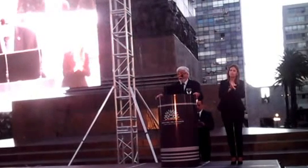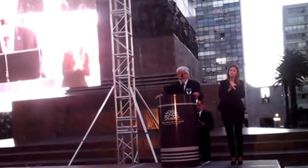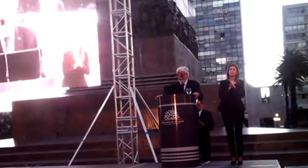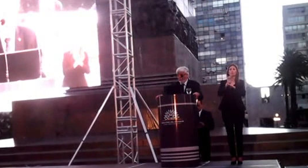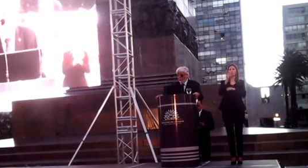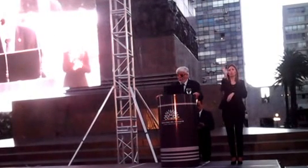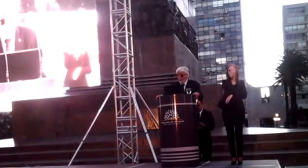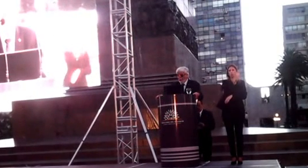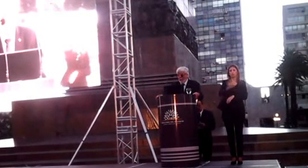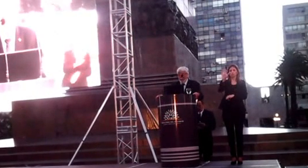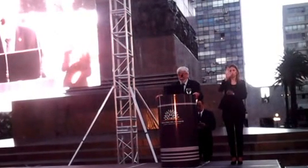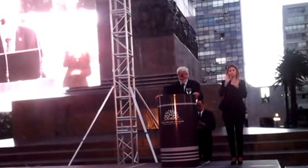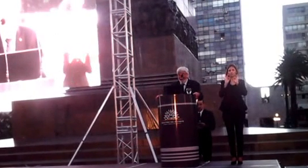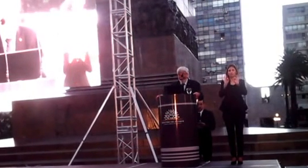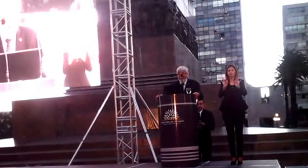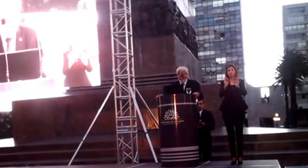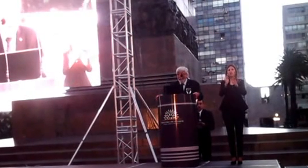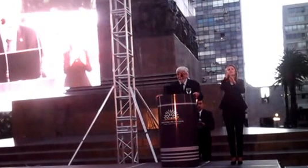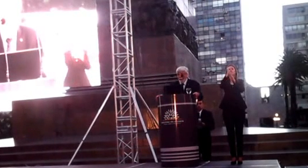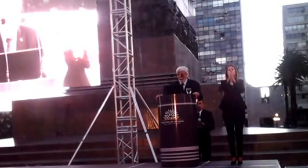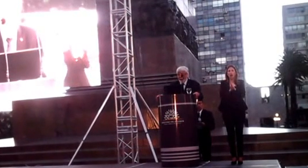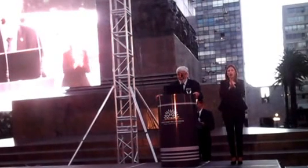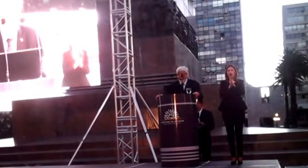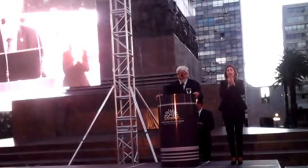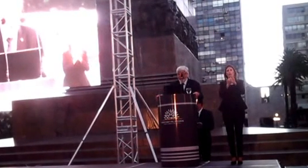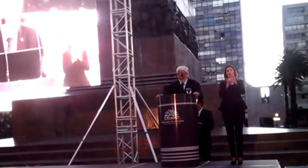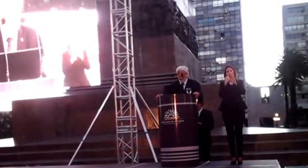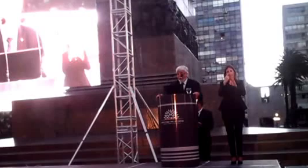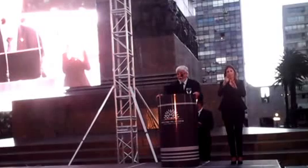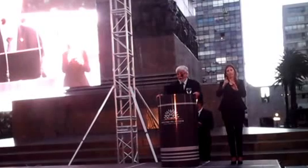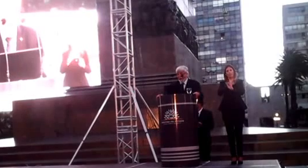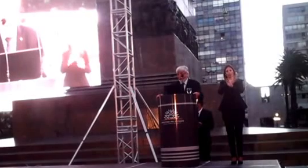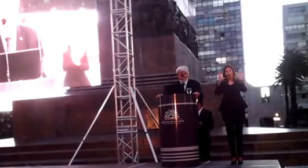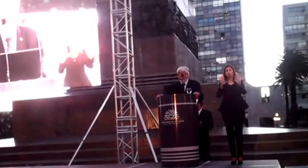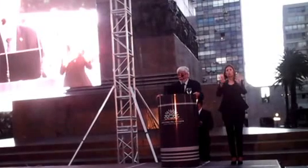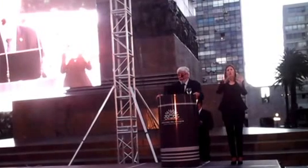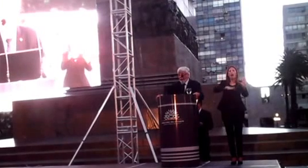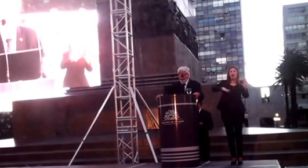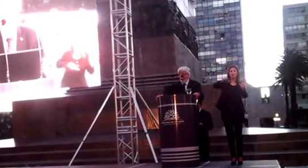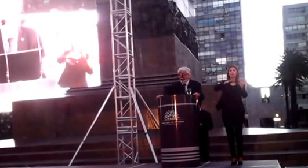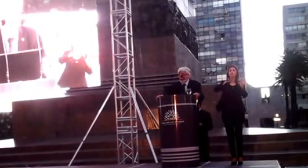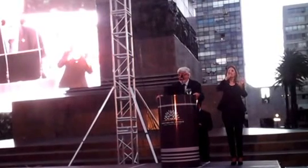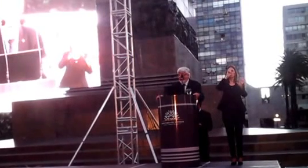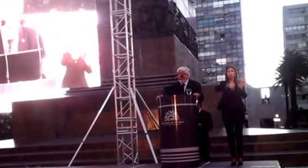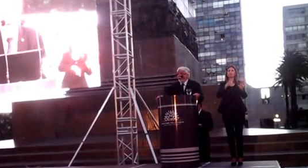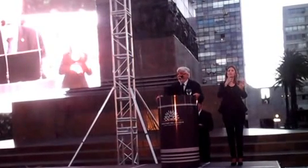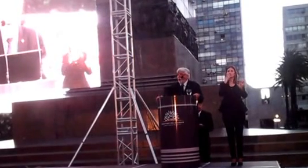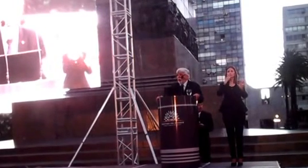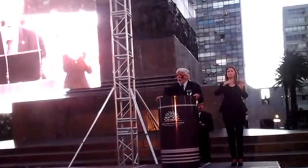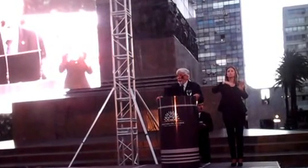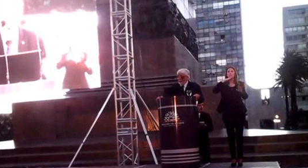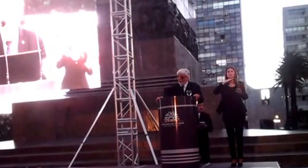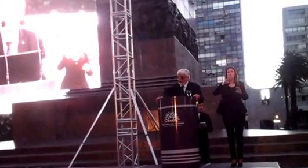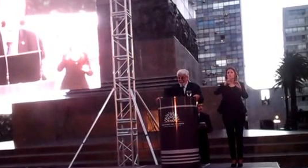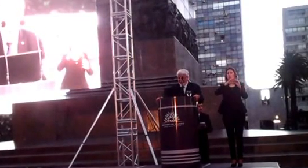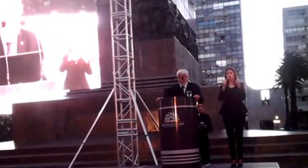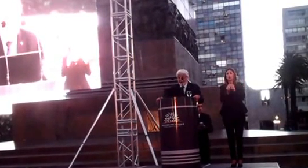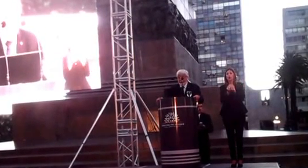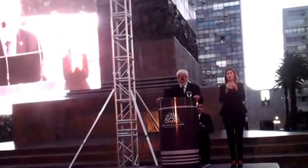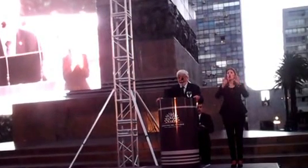el país y una baja más pronunciada en el área metropolitana, donde en los 8 meses